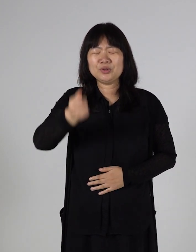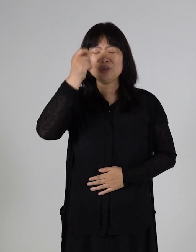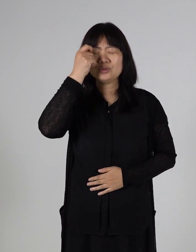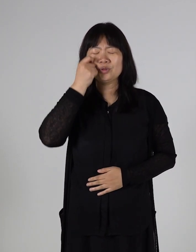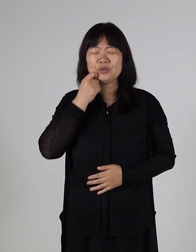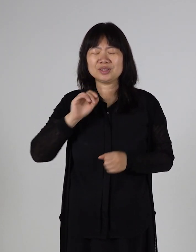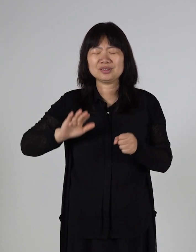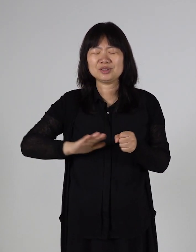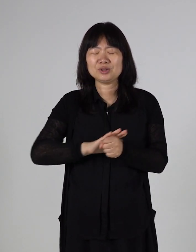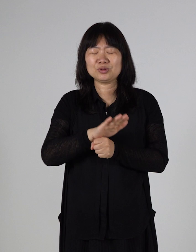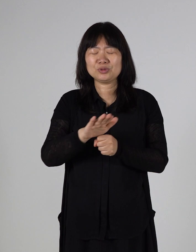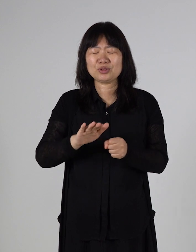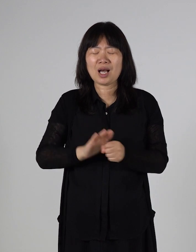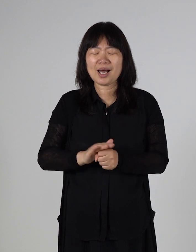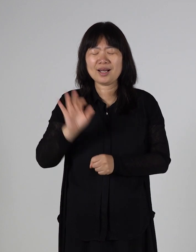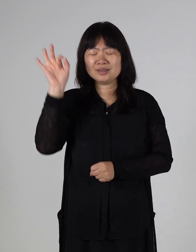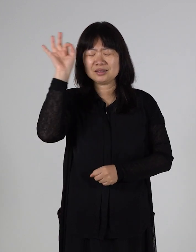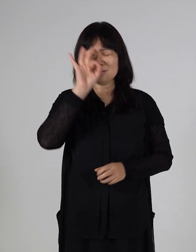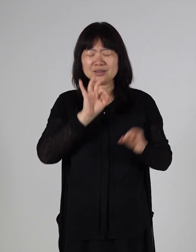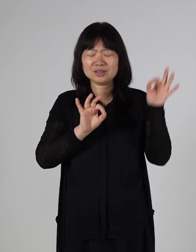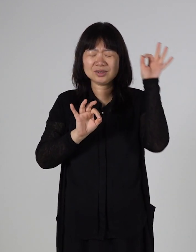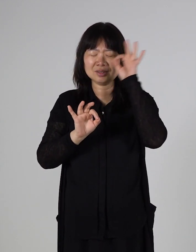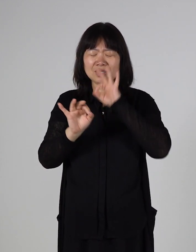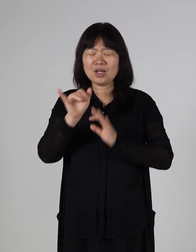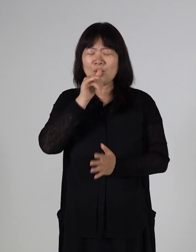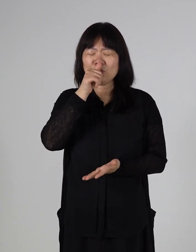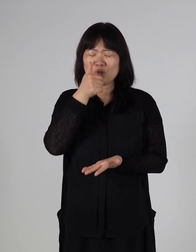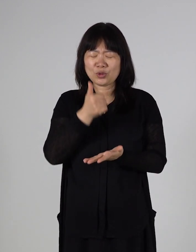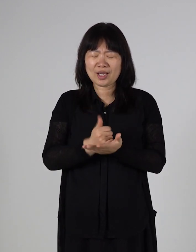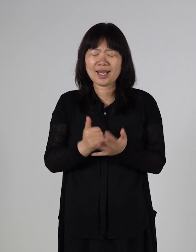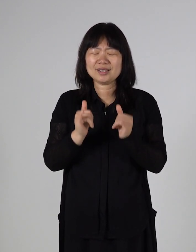주의 긍휼을 구하는